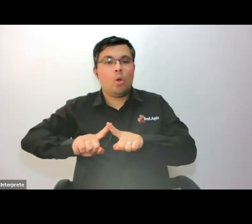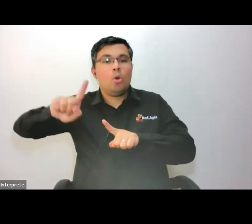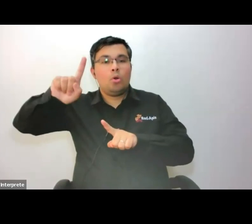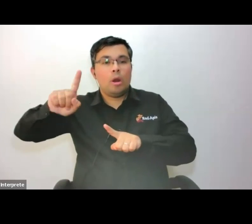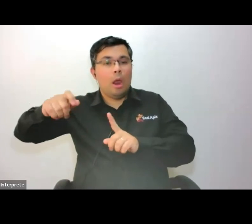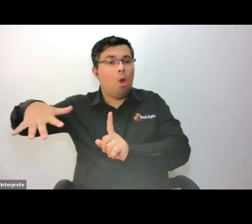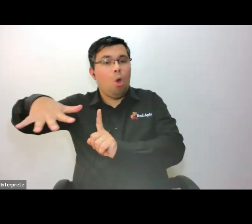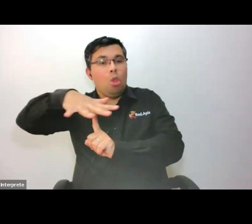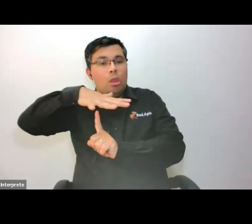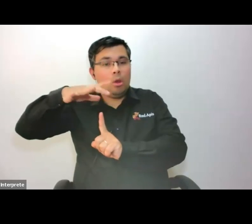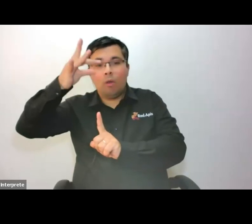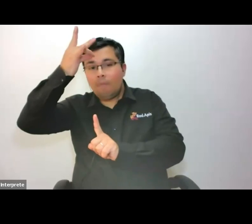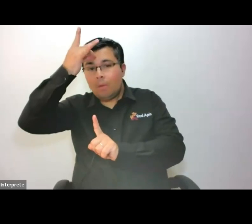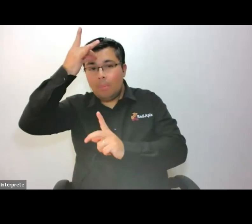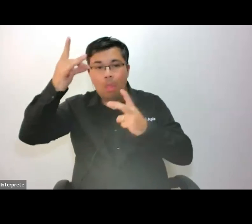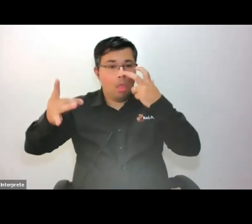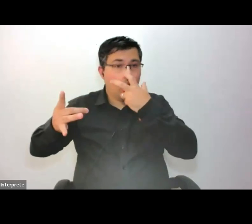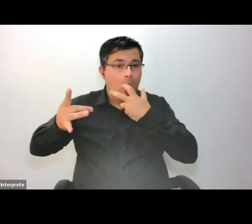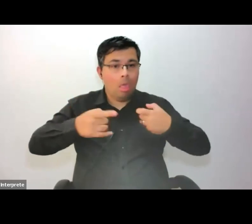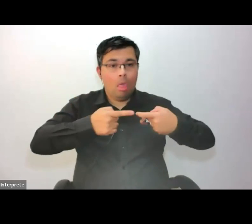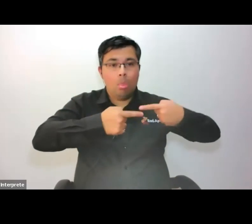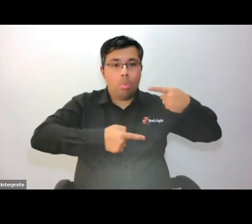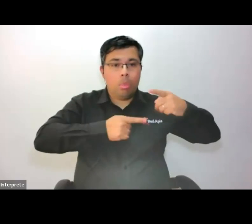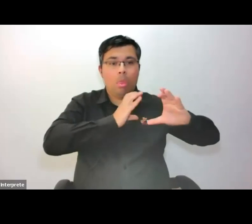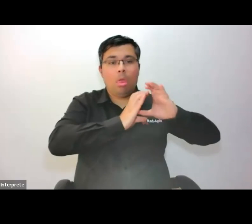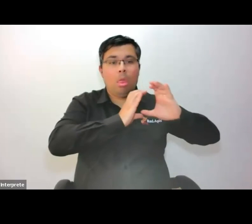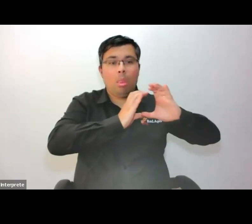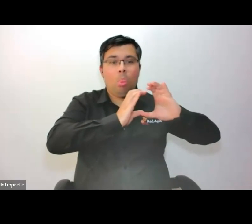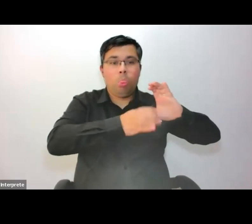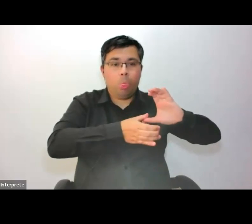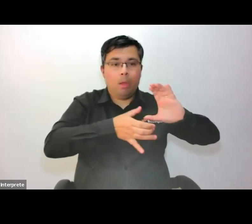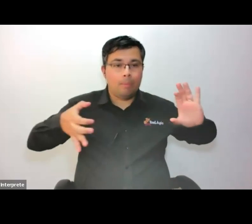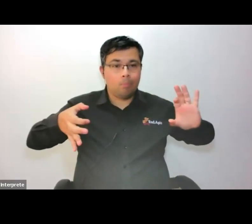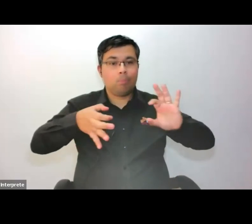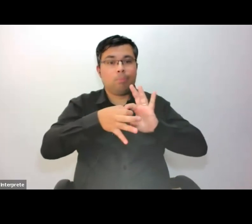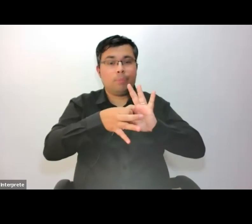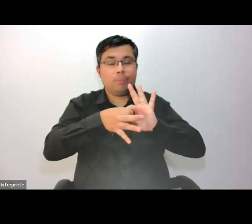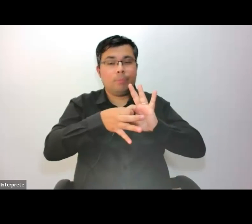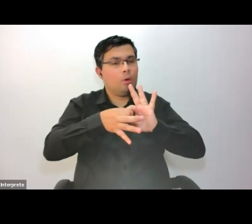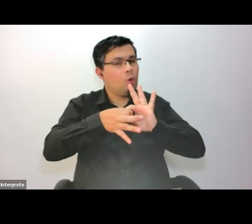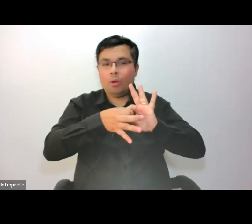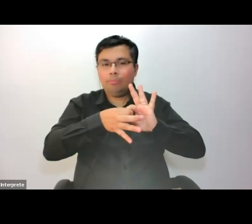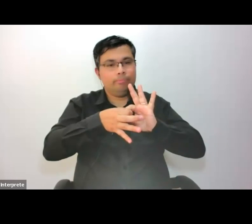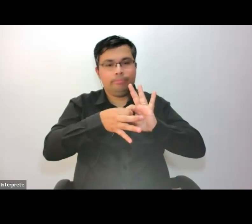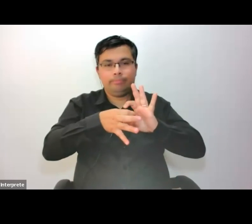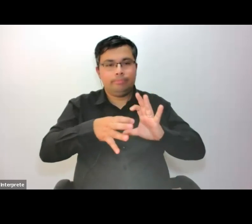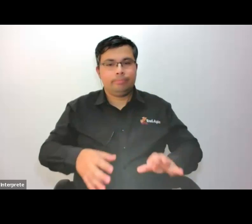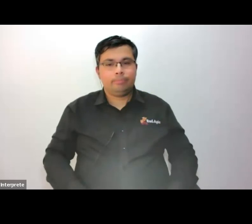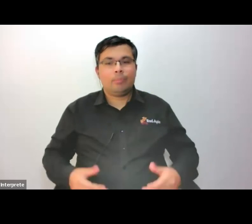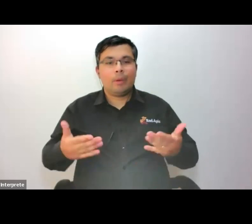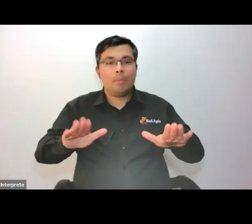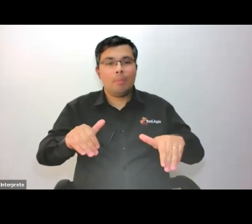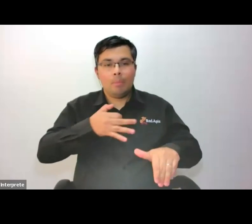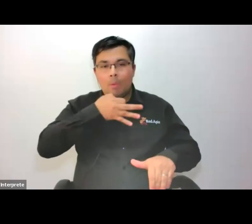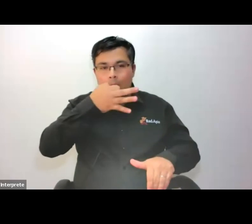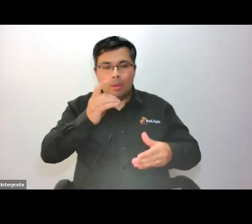o enfermedad, o enumera una serie de listas. Desde ese punto de vista, por lo tanto, tal como se señala en el documento